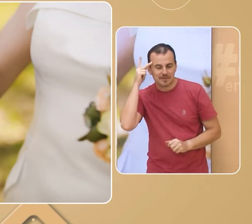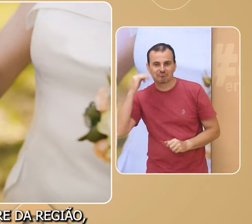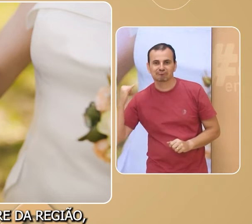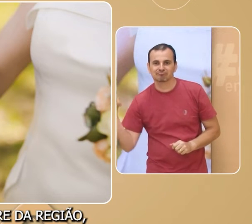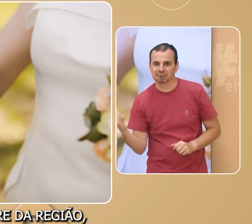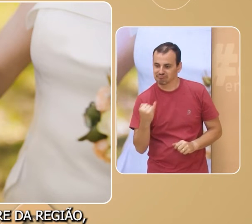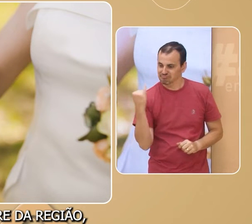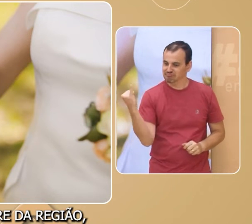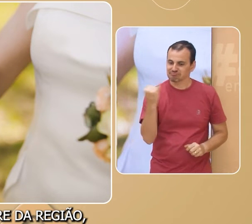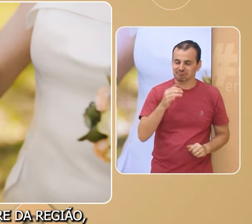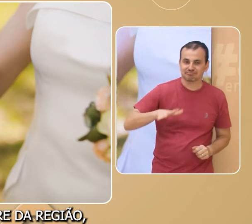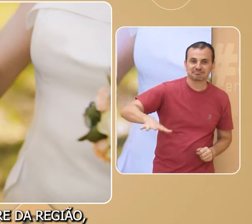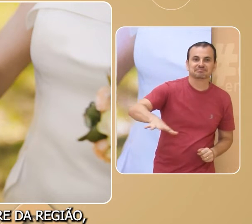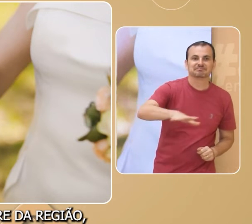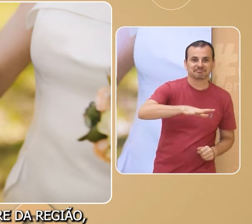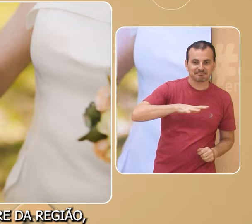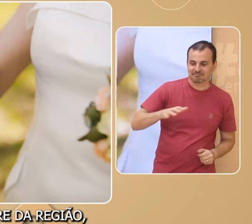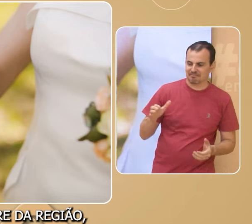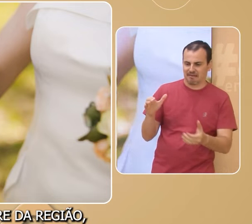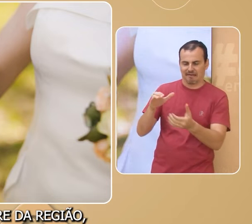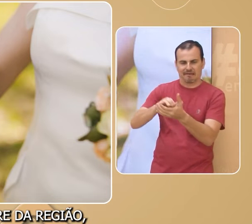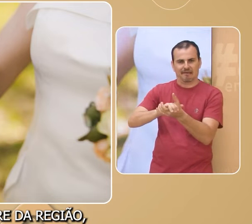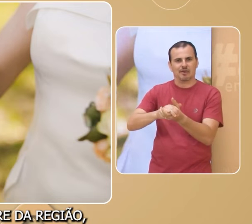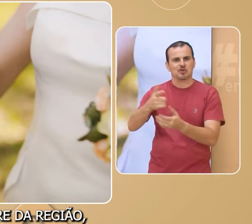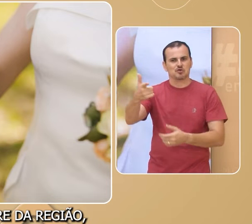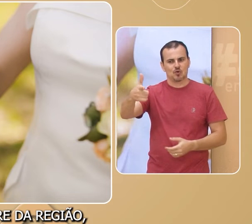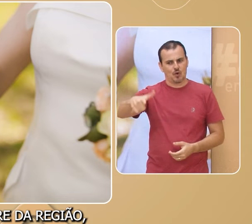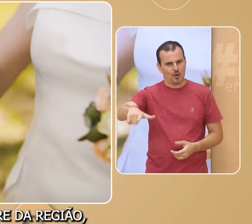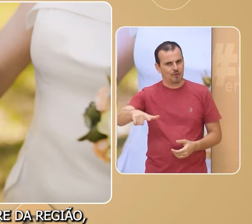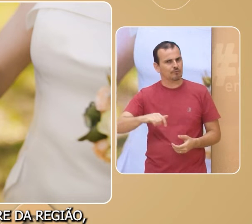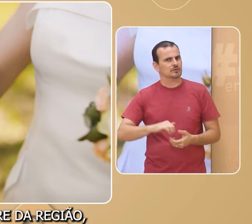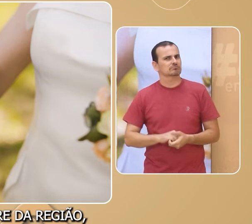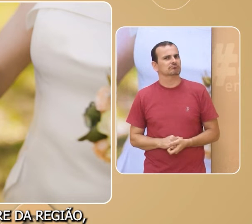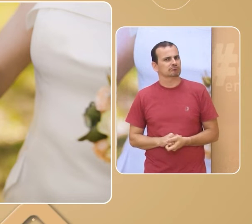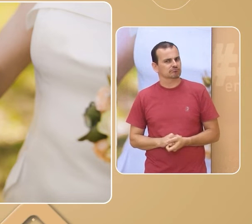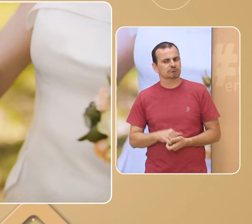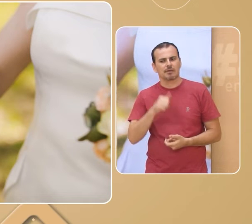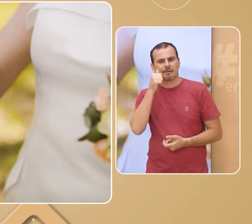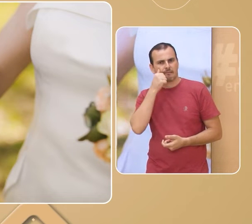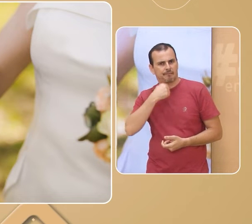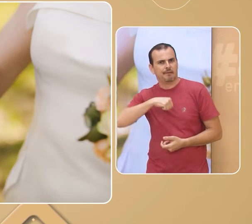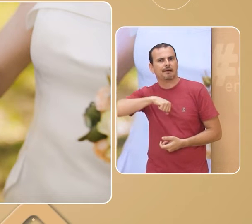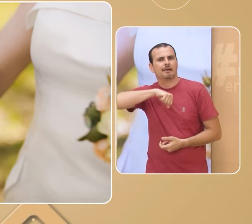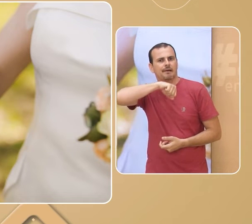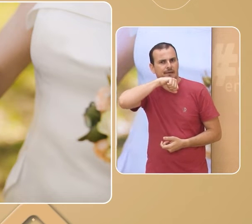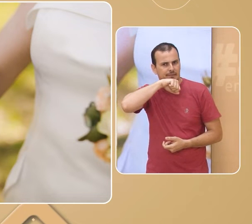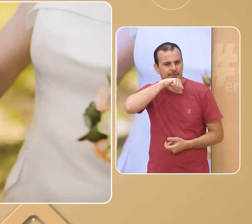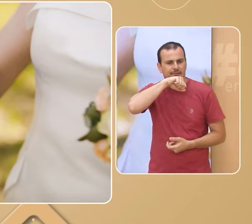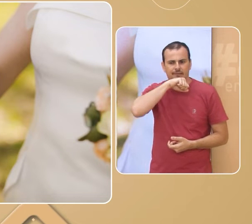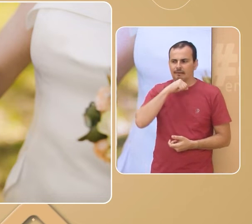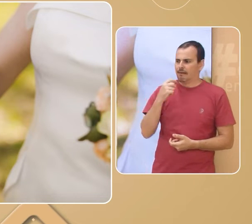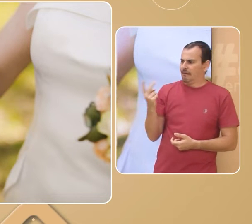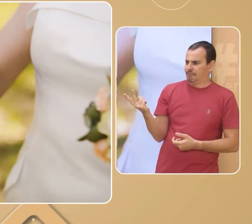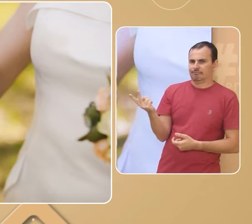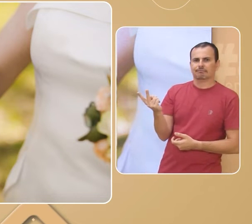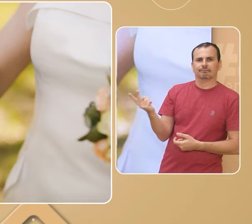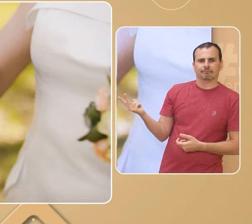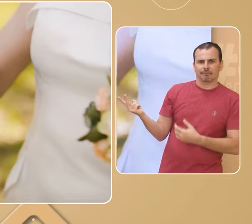que era um nobre da região, casou-se novamente. Sua esposa já tinha duas